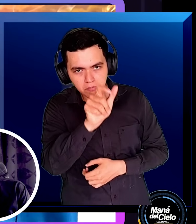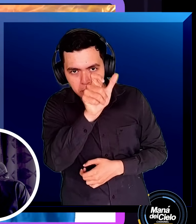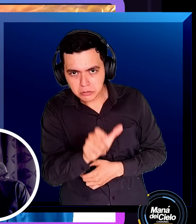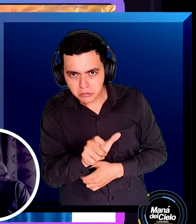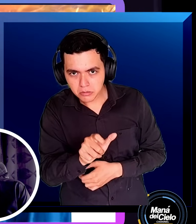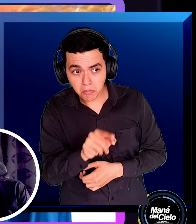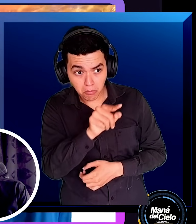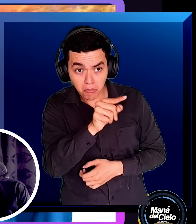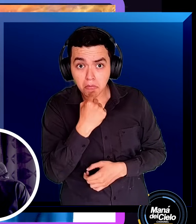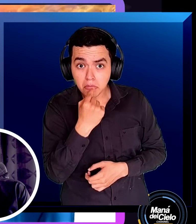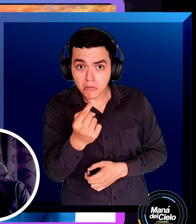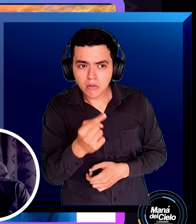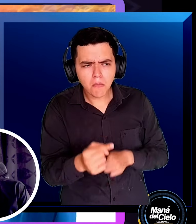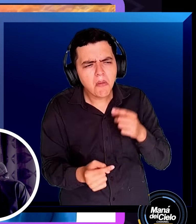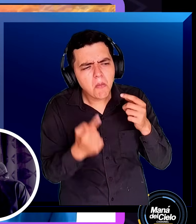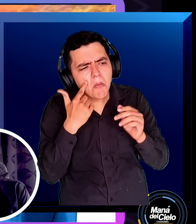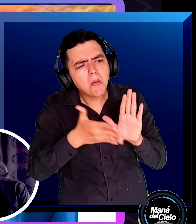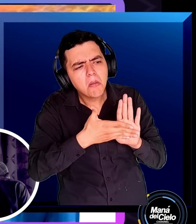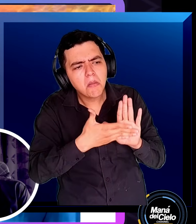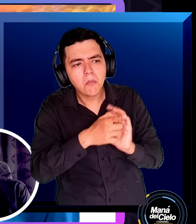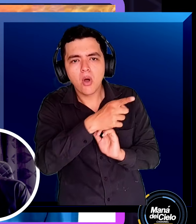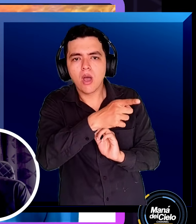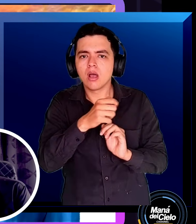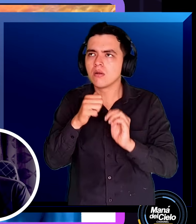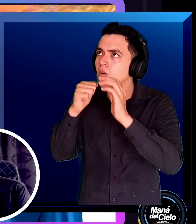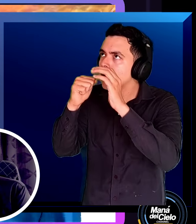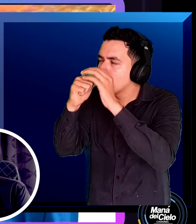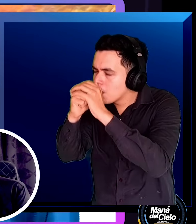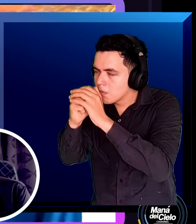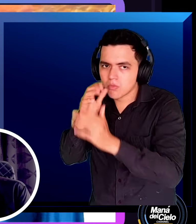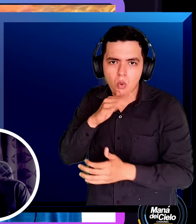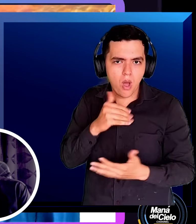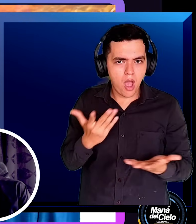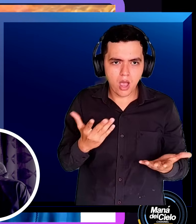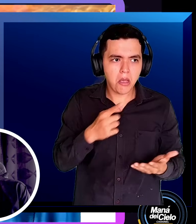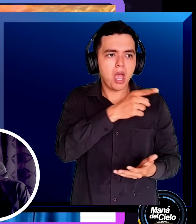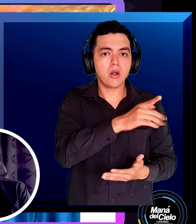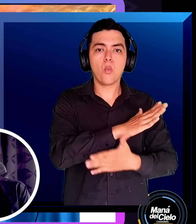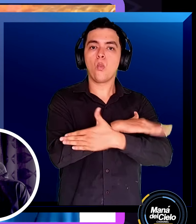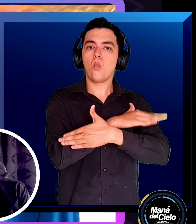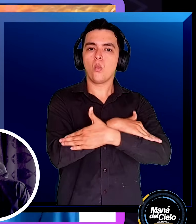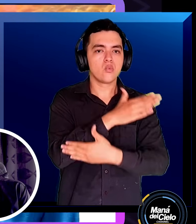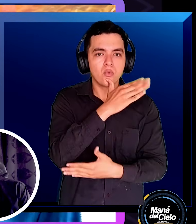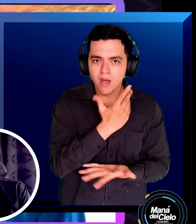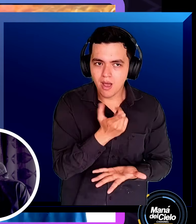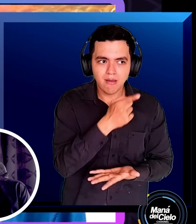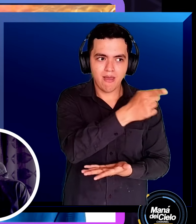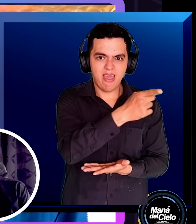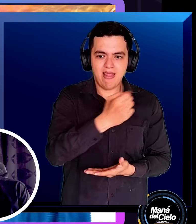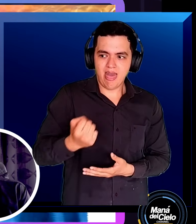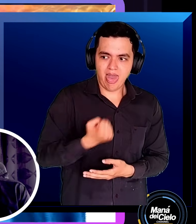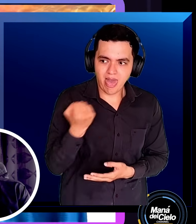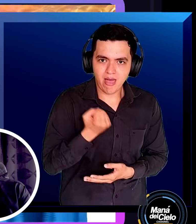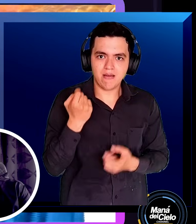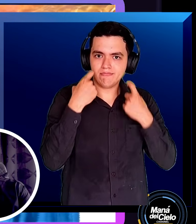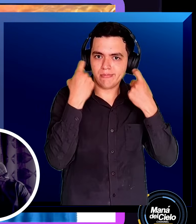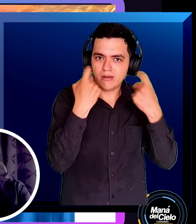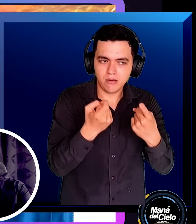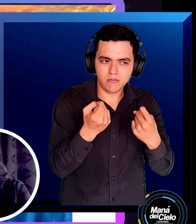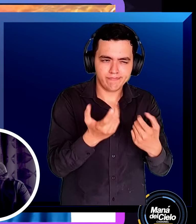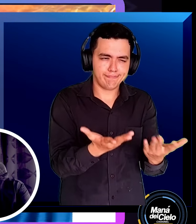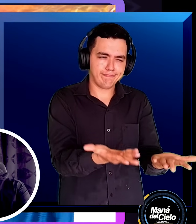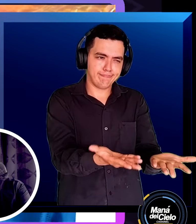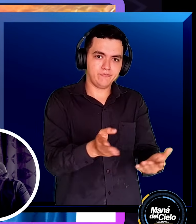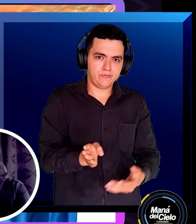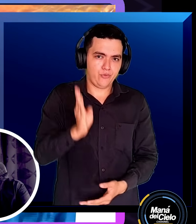viven. Oh, pero hermano, nosotros no solamente damos gloria a Dios, no solamente damos alabanza, sino que hemos aprendido a andar en el Espíritu.